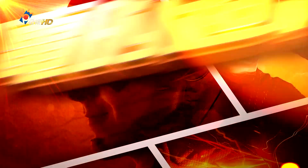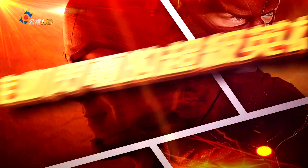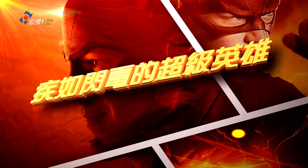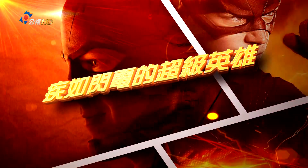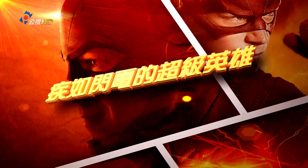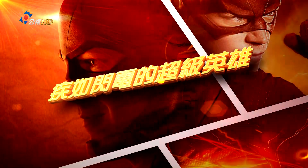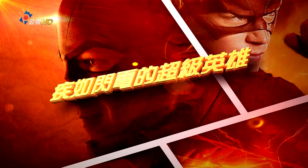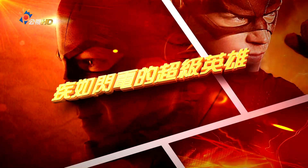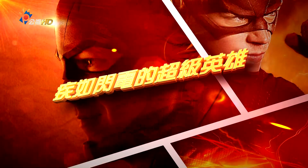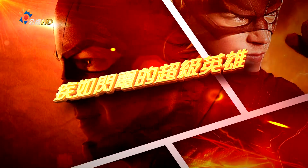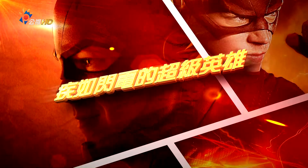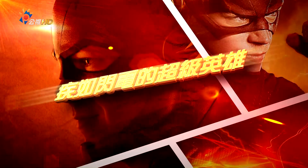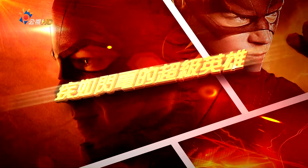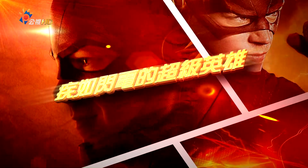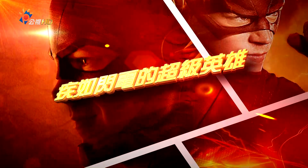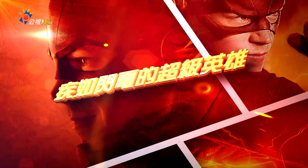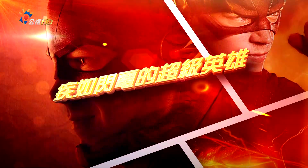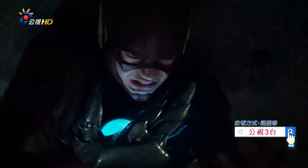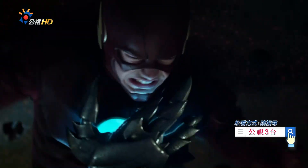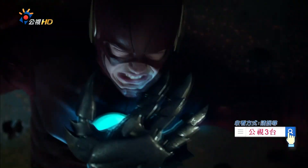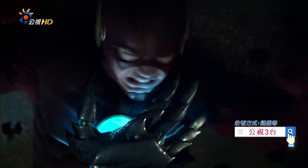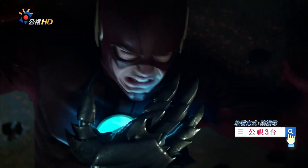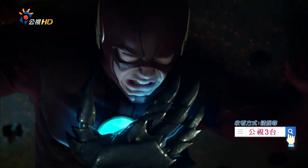急如闪电的超级英雄，